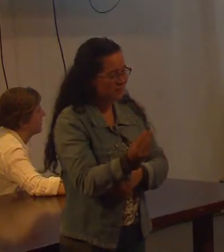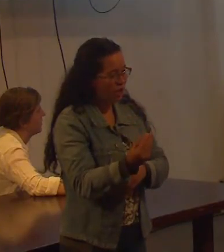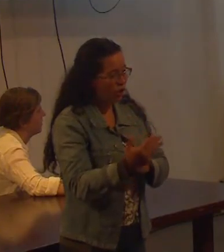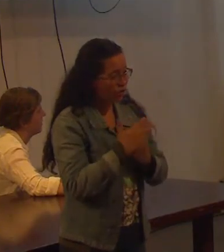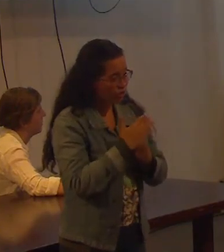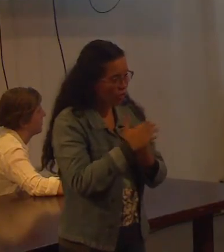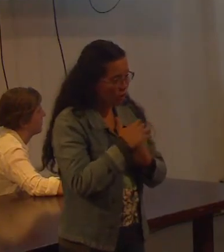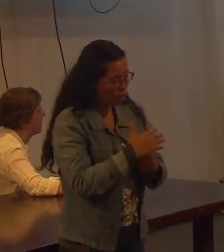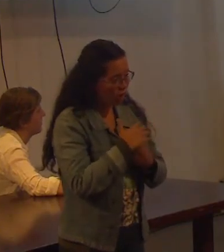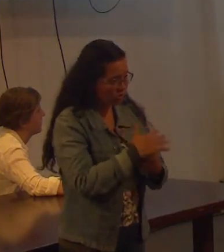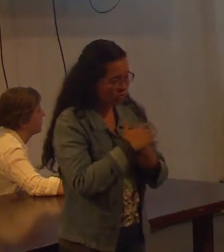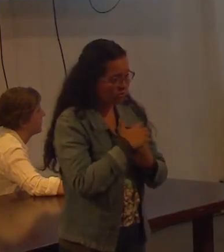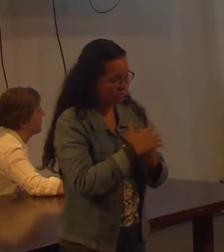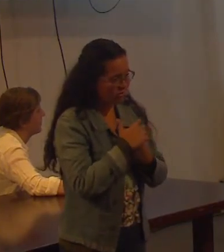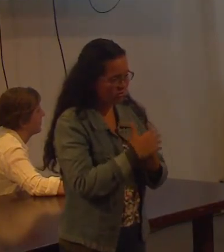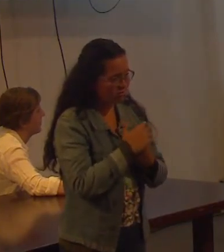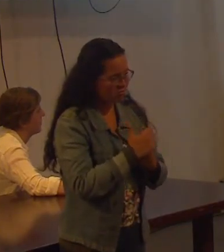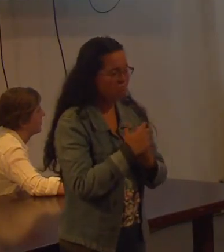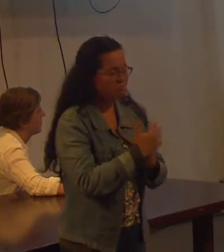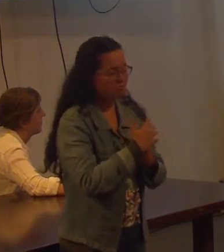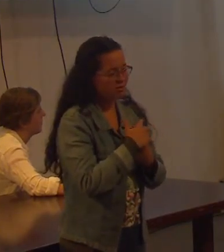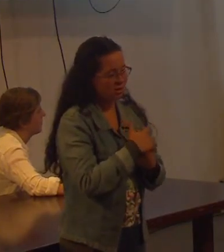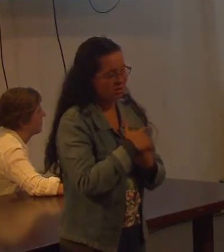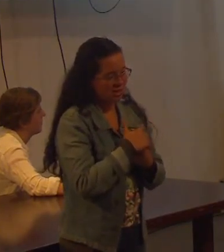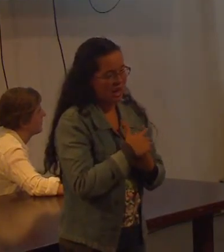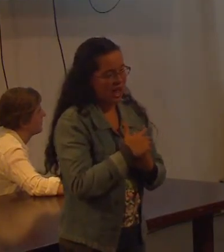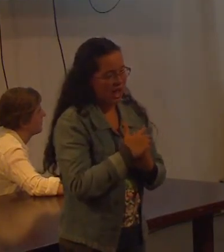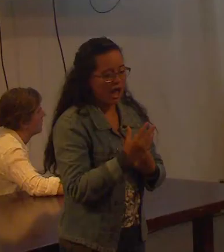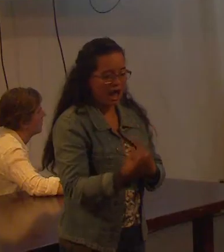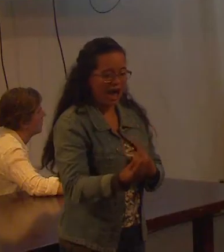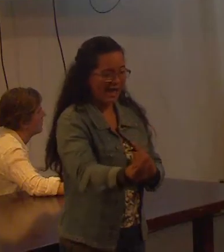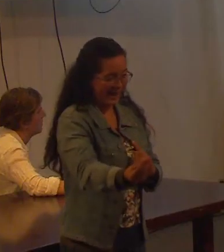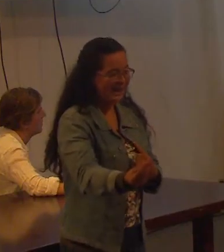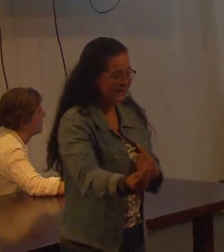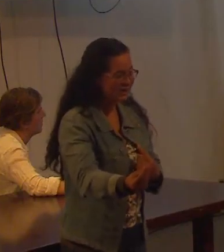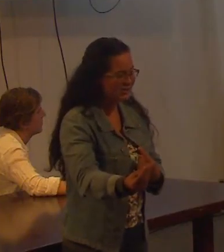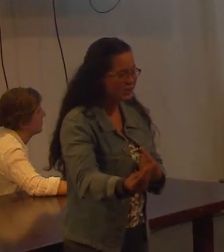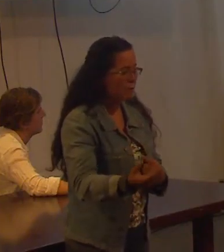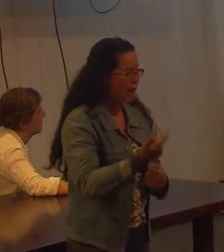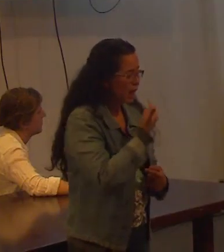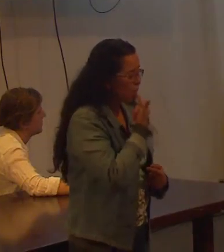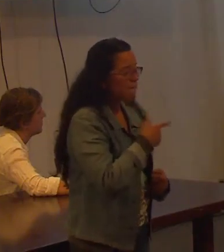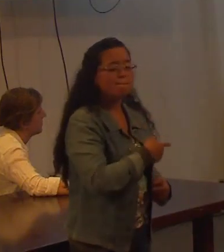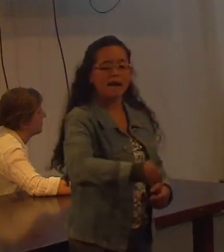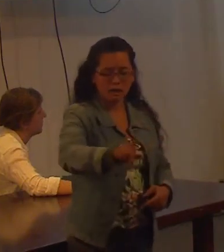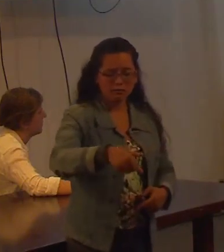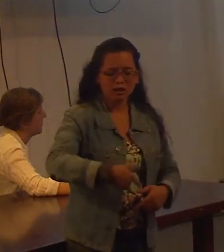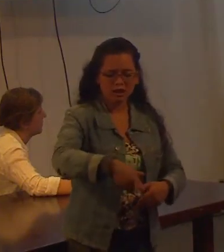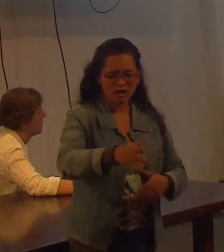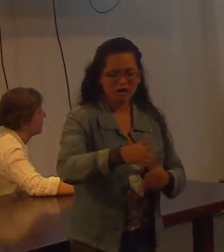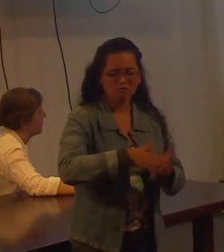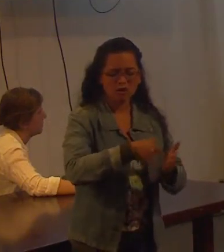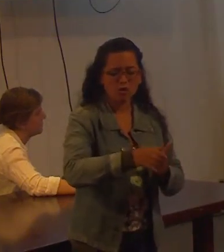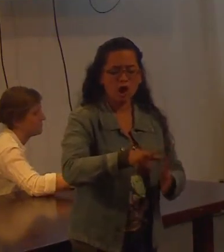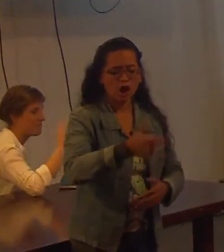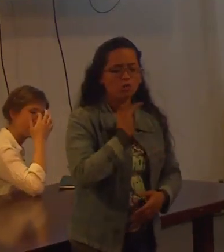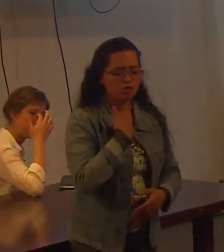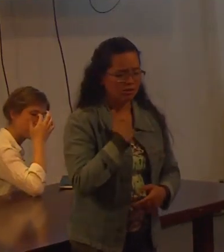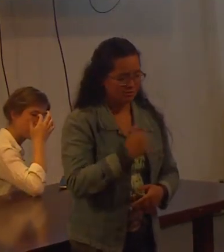decían como, ay, no, vaya y trabaje con estos chicos porque ellos son los que les gusta pintar. Entonces uno como, ay, ¿el resto qué vamos a hacer? Pero pues